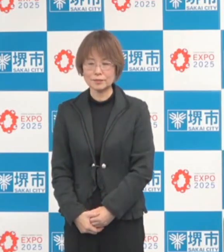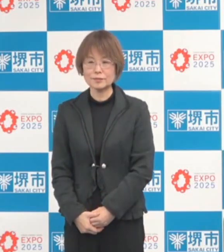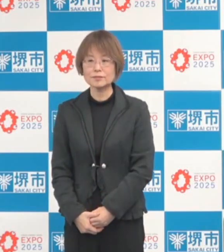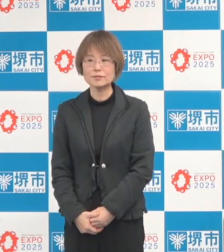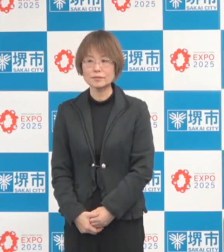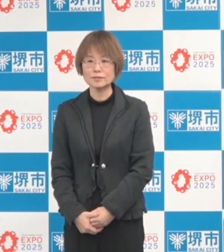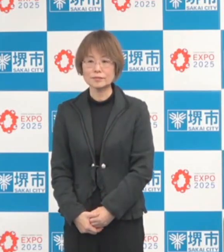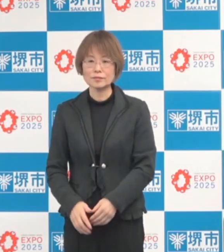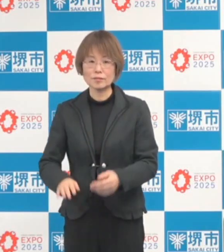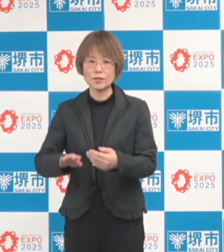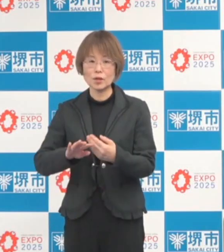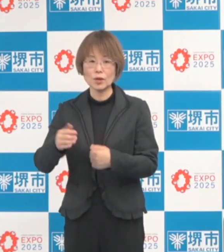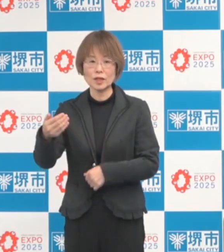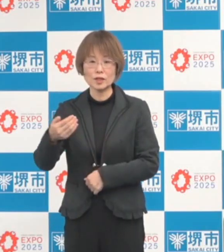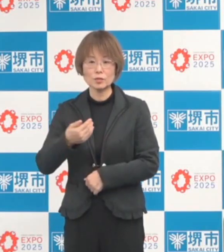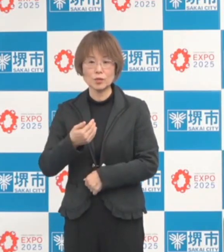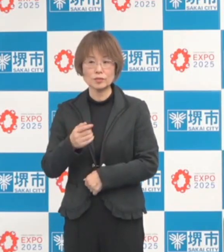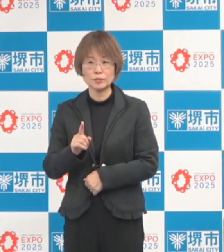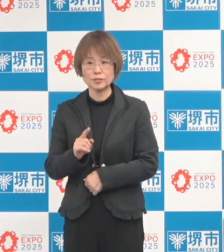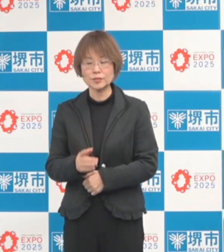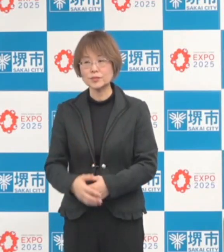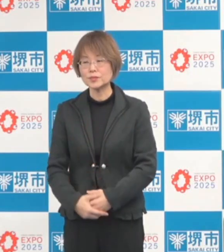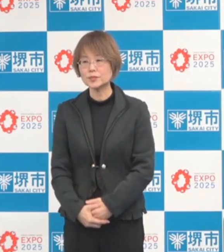はい、それでは他にご質問いかがでしょうか。